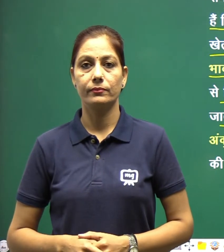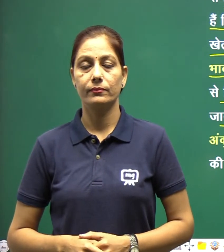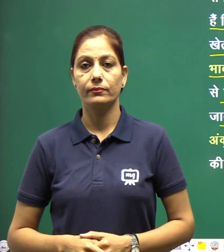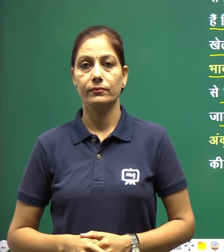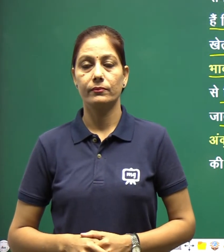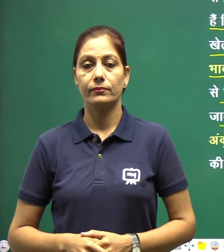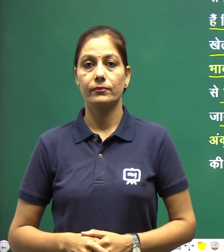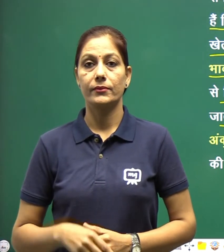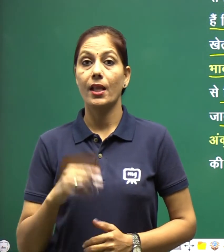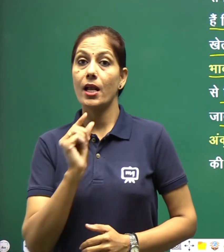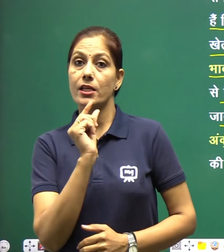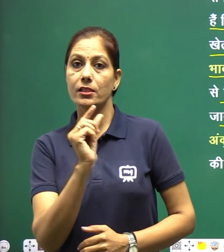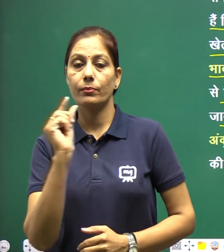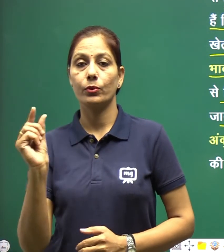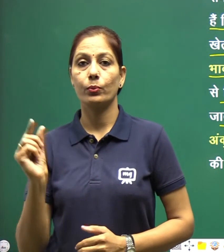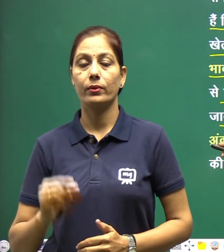शब्द रूपी